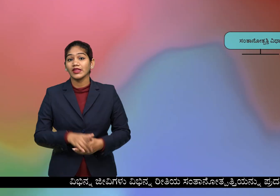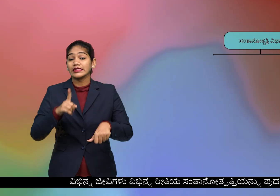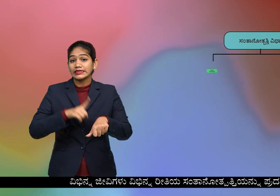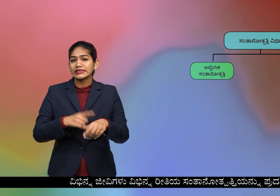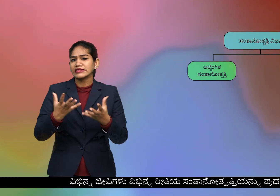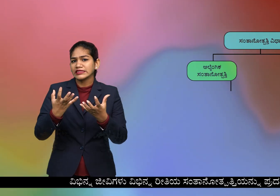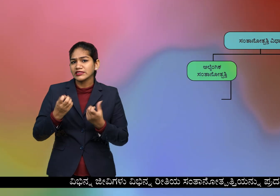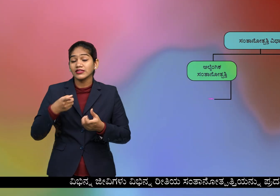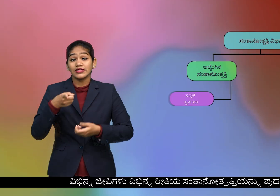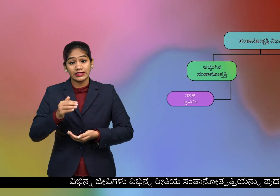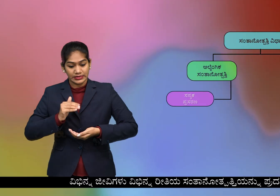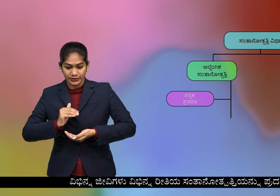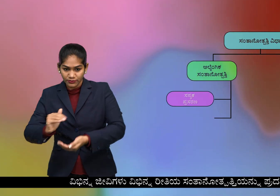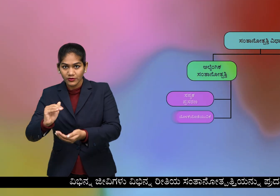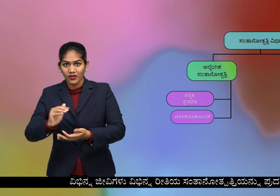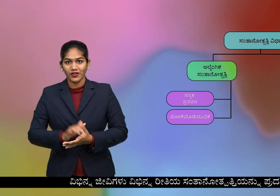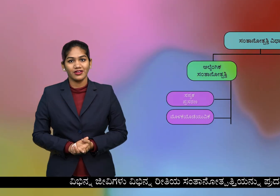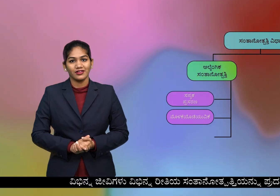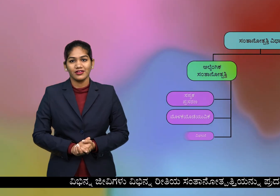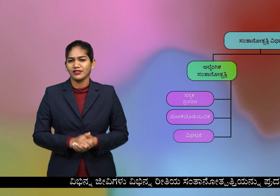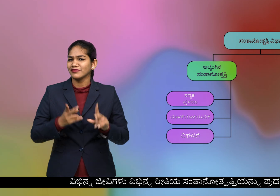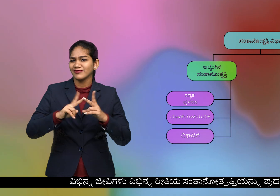ವಿಭಿನ್ನ ಜೀವಿಗಳು ವಿಭಿನ್ನ ರೀತಿಯ ಸಂತಾನೋತ್ಪತ್ತಿಯನ್ನ ಪ್ರದರ್ಶಿಸುತ್ತದೆ.